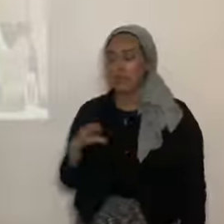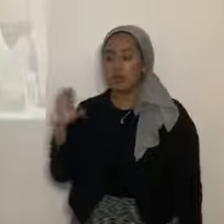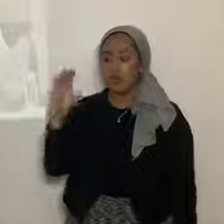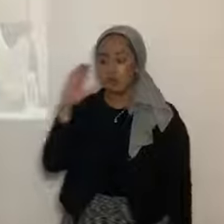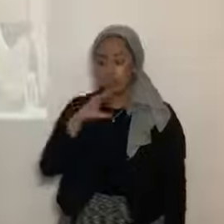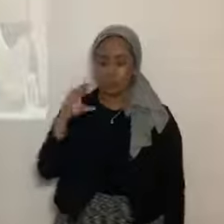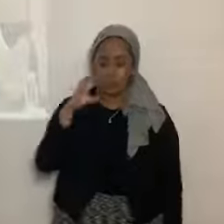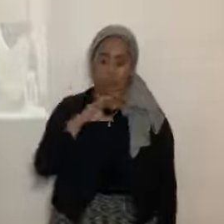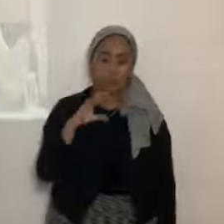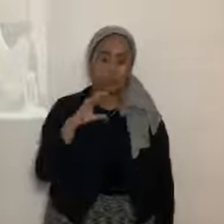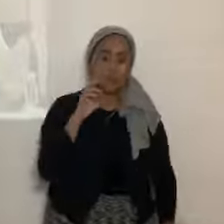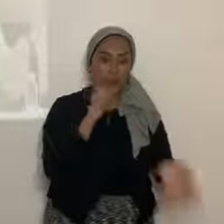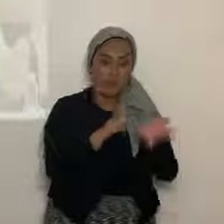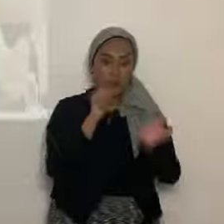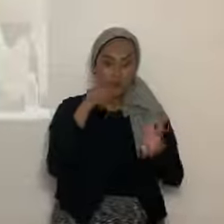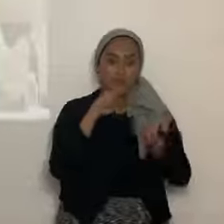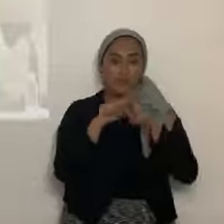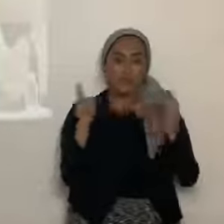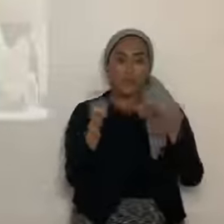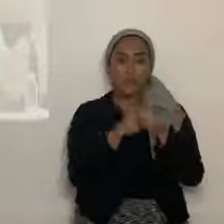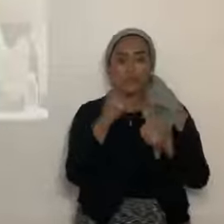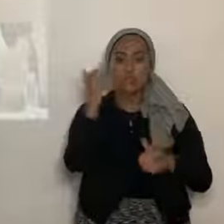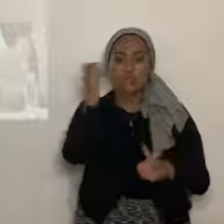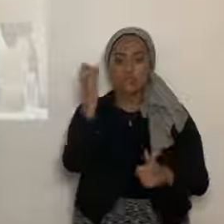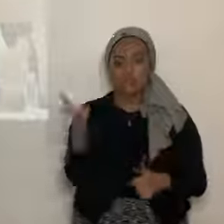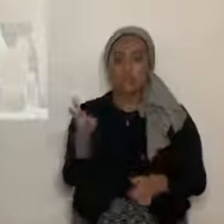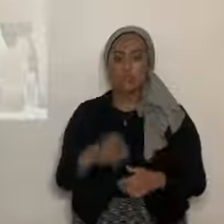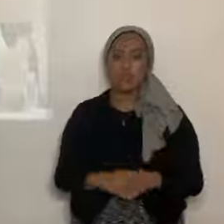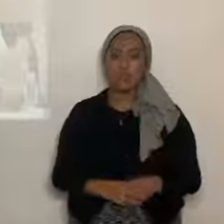los médicos, sí, pero primero a Yahshua.